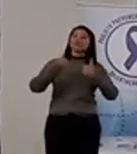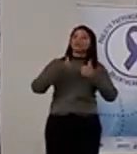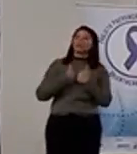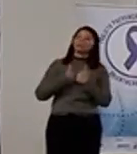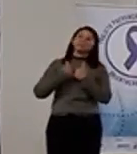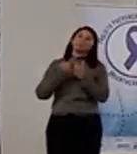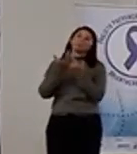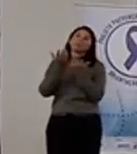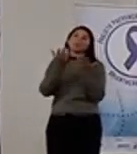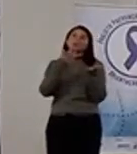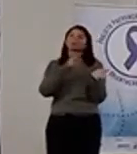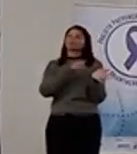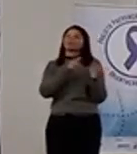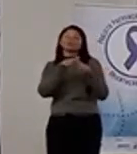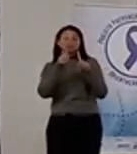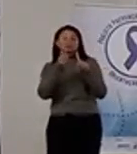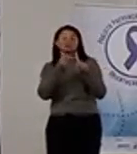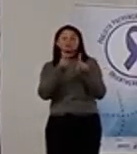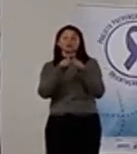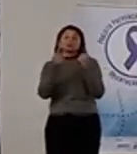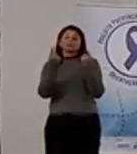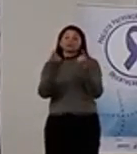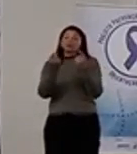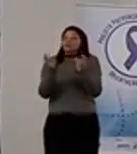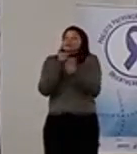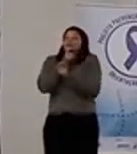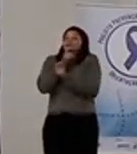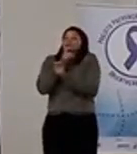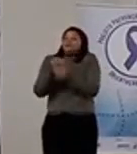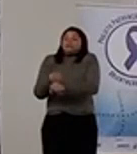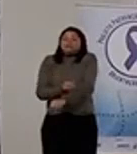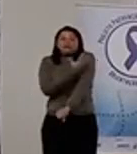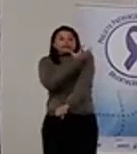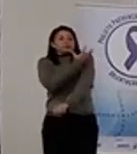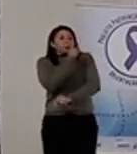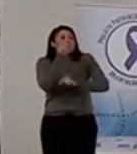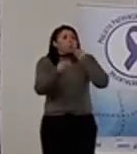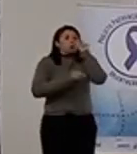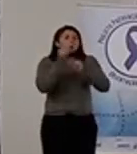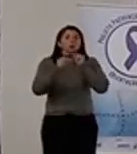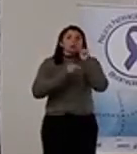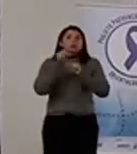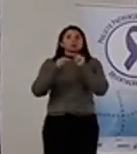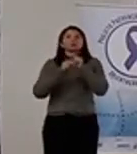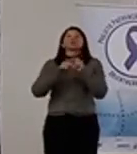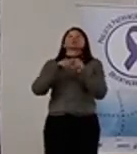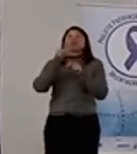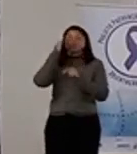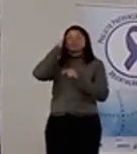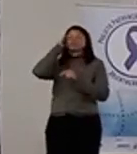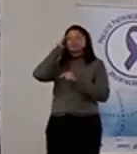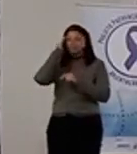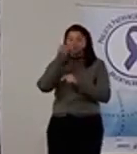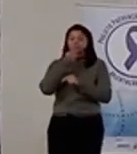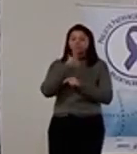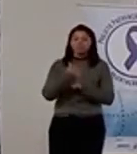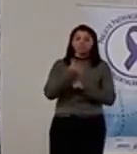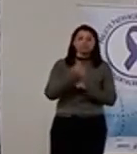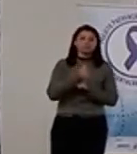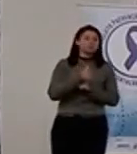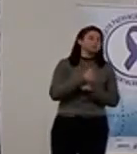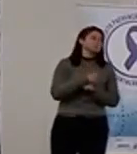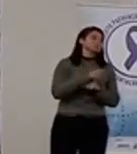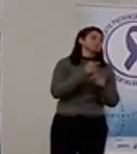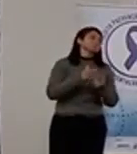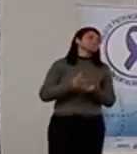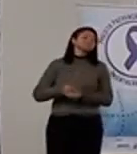fala pra mim, eu tô grávida de gêmeos, já me dá um gelo. Entendeu? Eu já fico assim, bom, né? Entendeu? Se eu faço esse